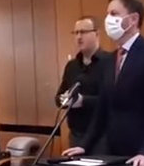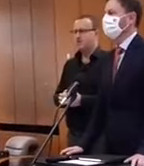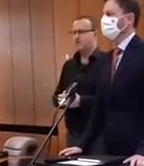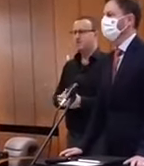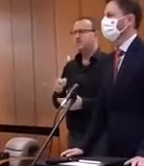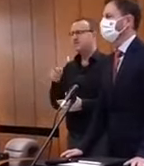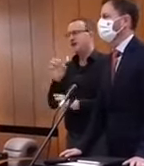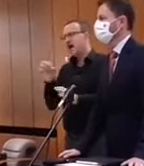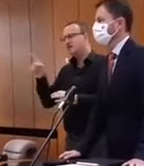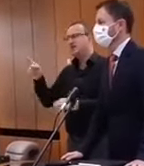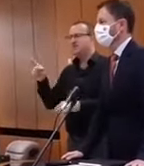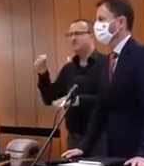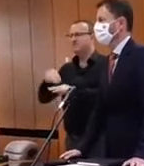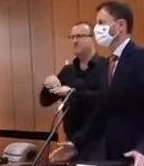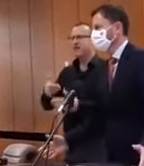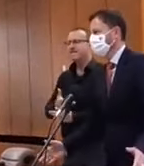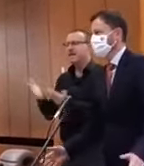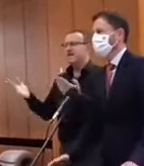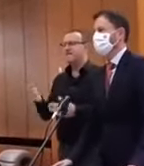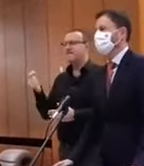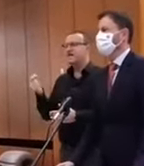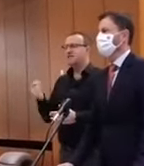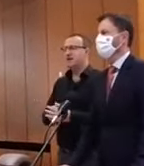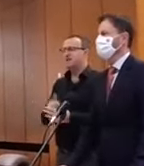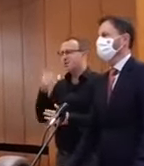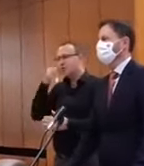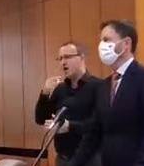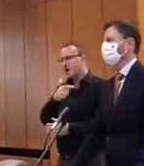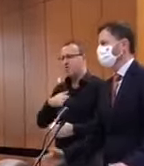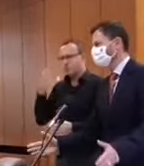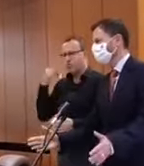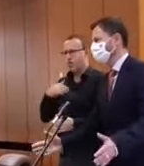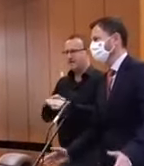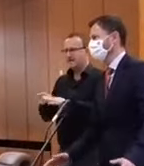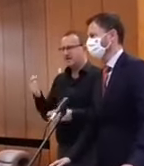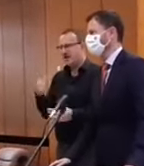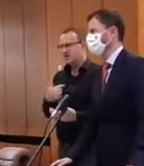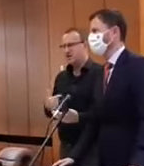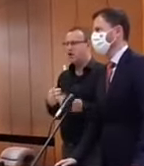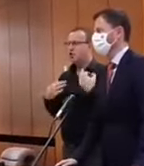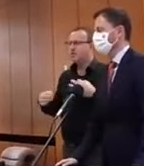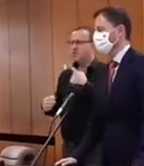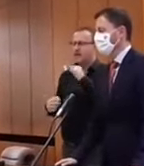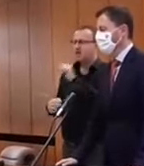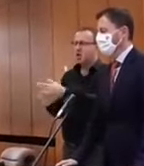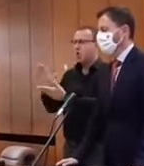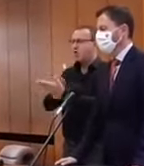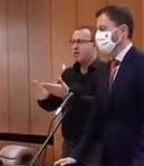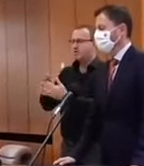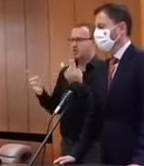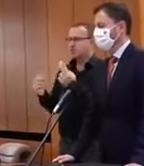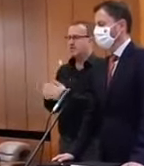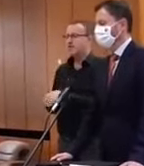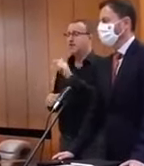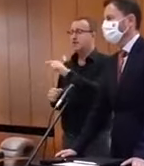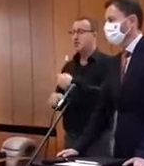vyjadrenia ľudí, ktorí sa venujú verejným financiám. Ja som mal začať byť aj ministrom financií, takže dovolím si povedať, že sa tejto oblasti rozumiem.